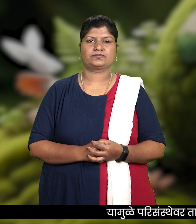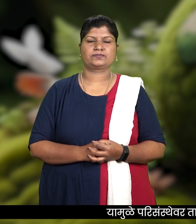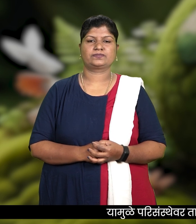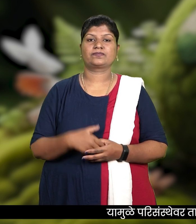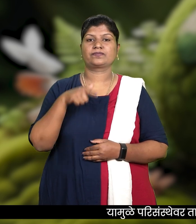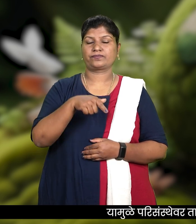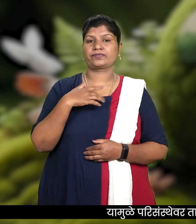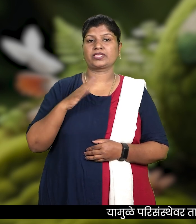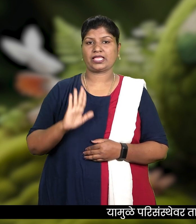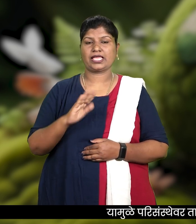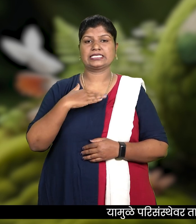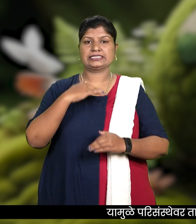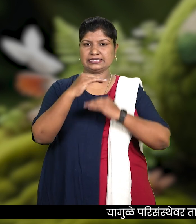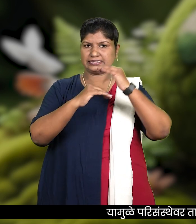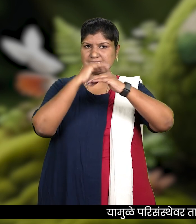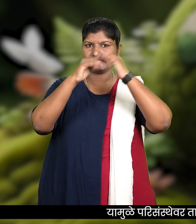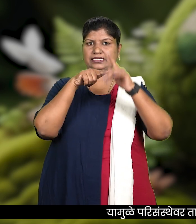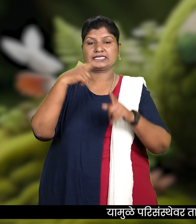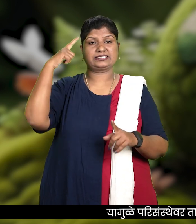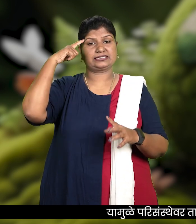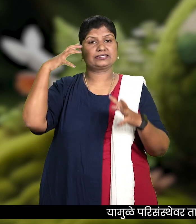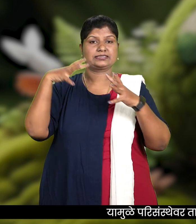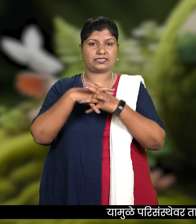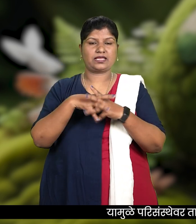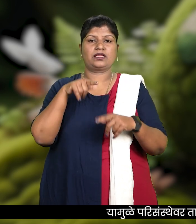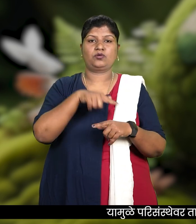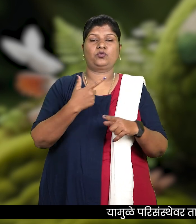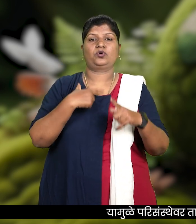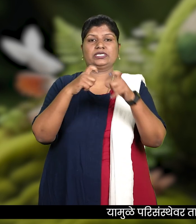यामुळे परिसंस्थेवर ताण वाढला आहे आणि मोठ्या प्रमाणात कचरा निर्माण झाला आहे.